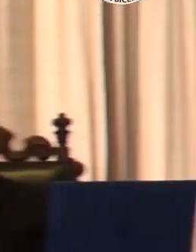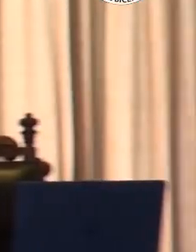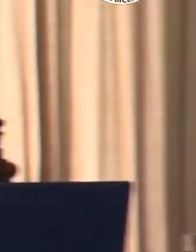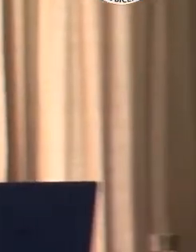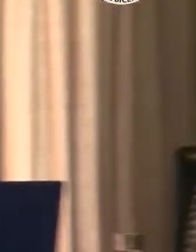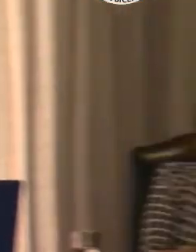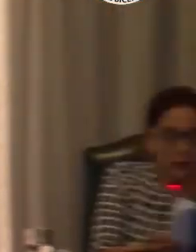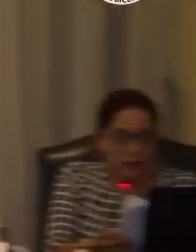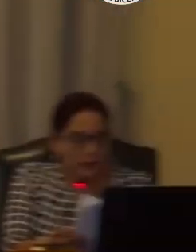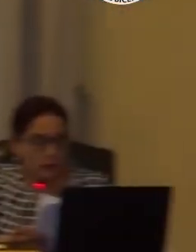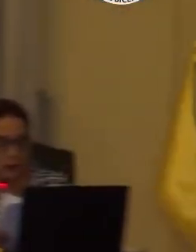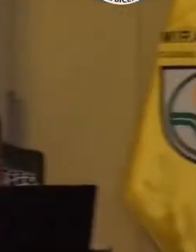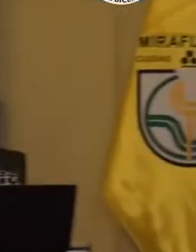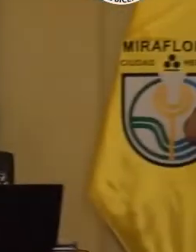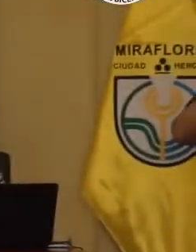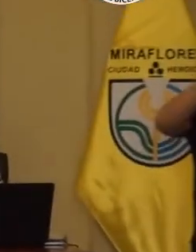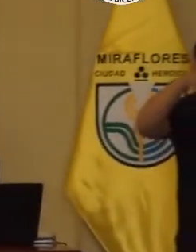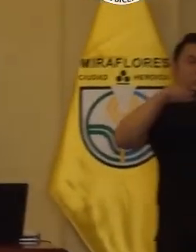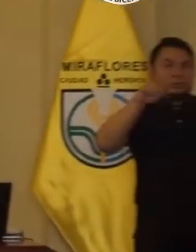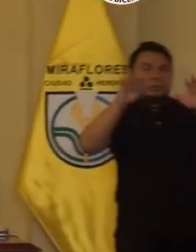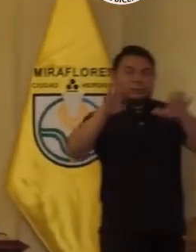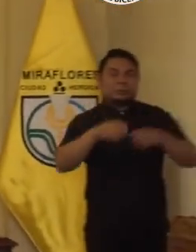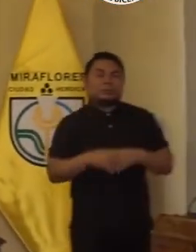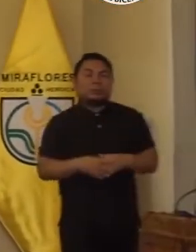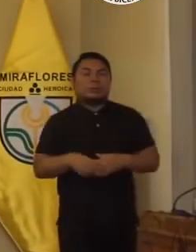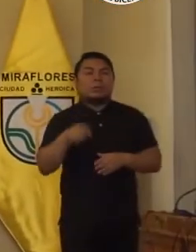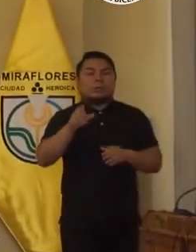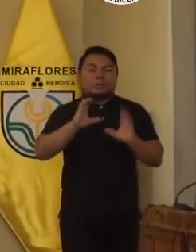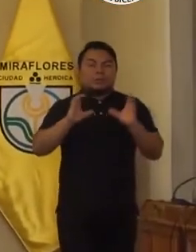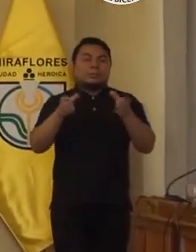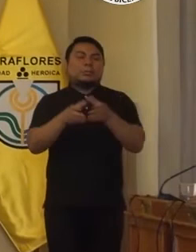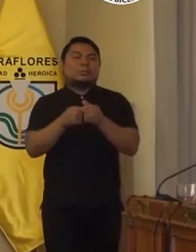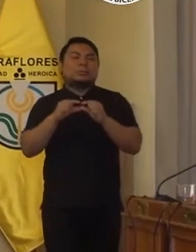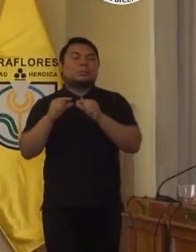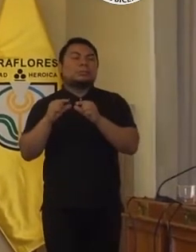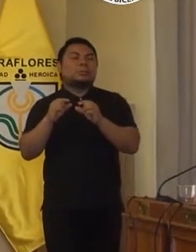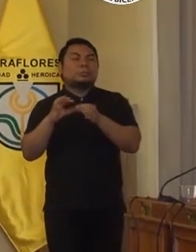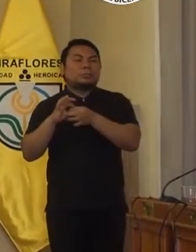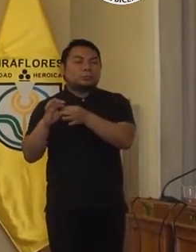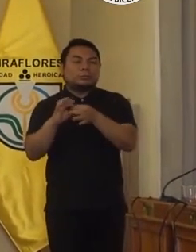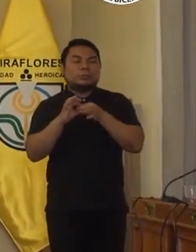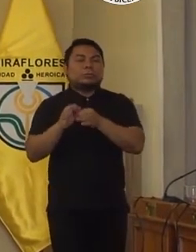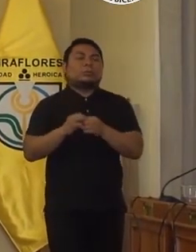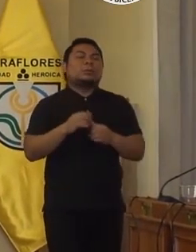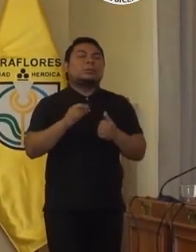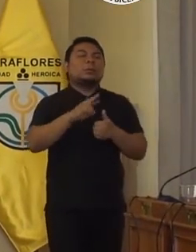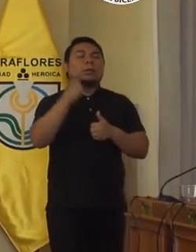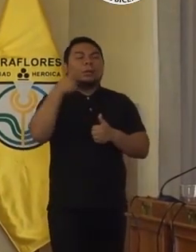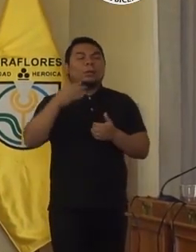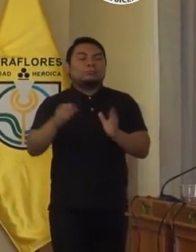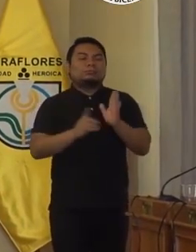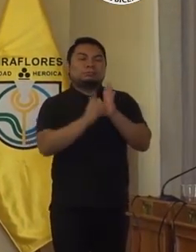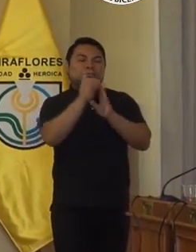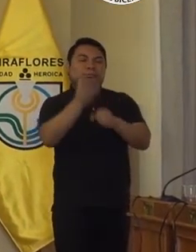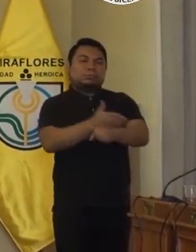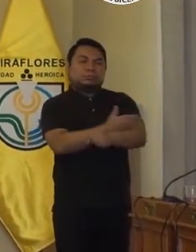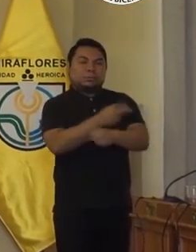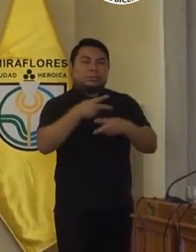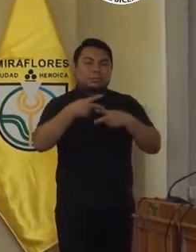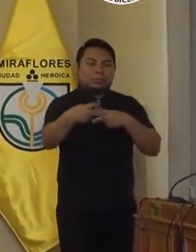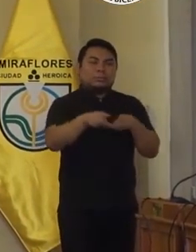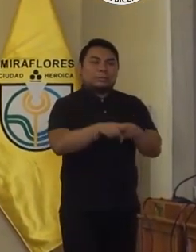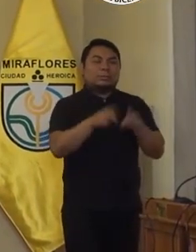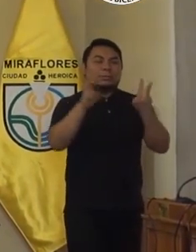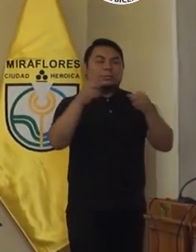Dictamen 012-2019 de la Comisión Conjunta de Regidores de Desarrollo Humano y de Participación Vecinal y